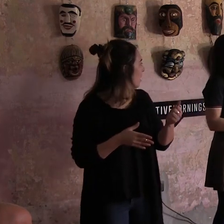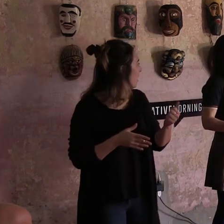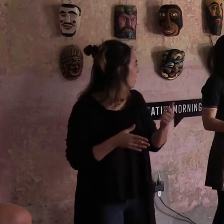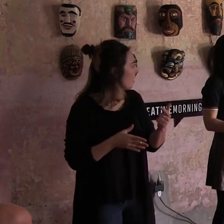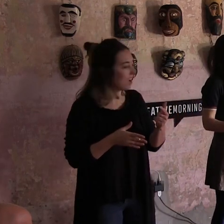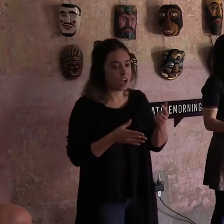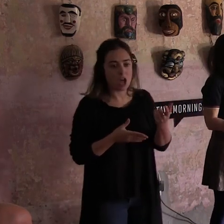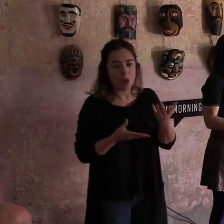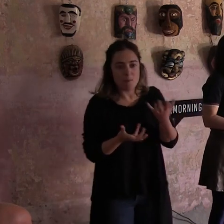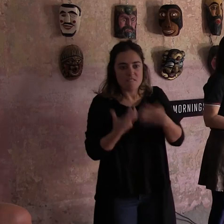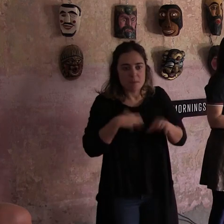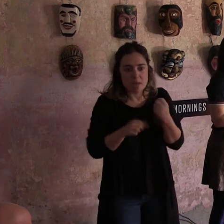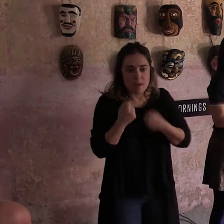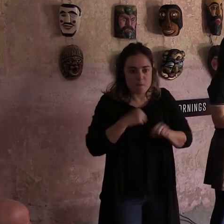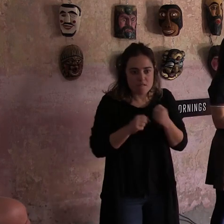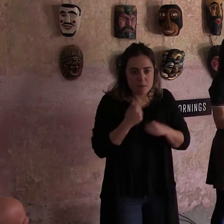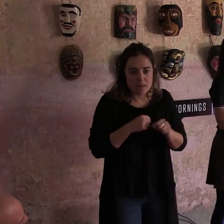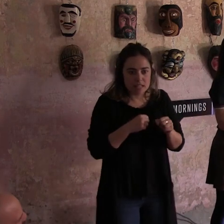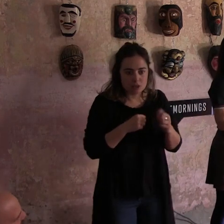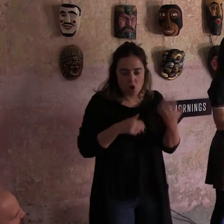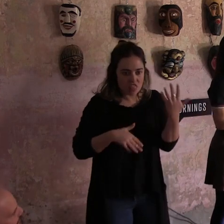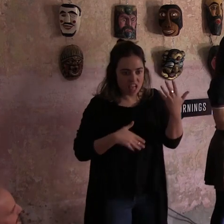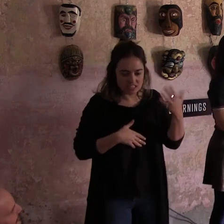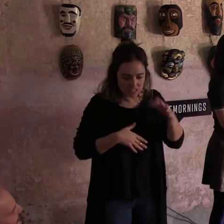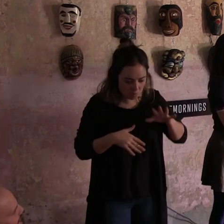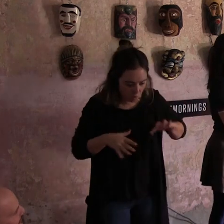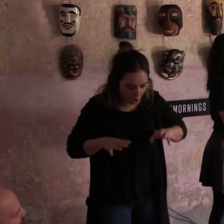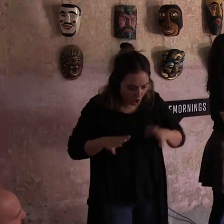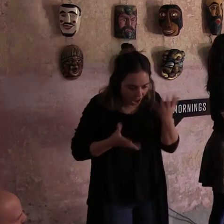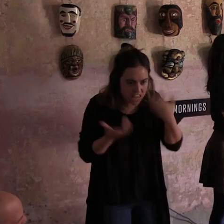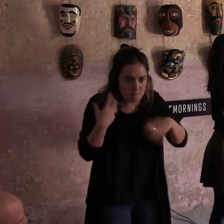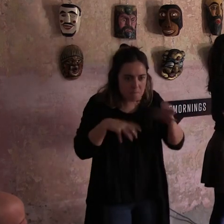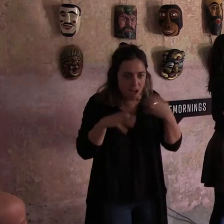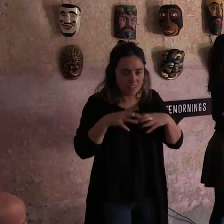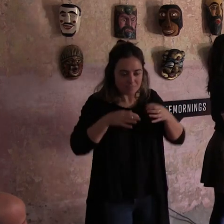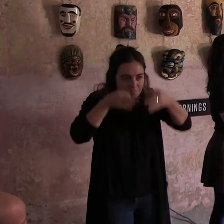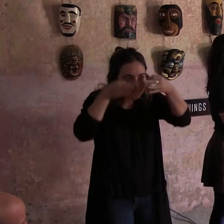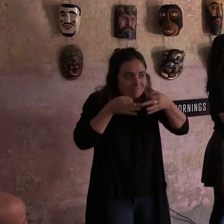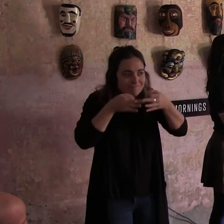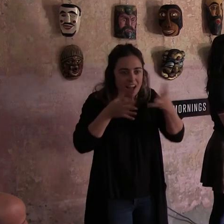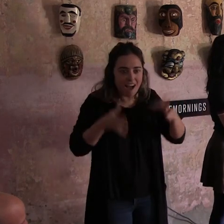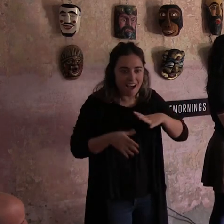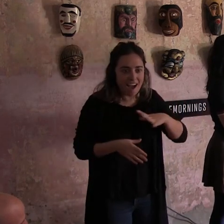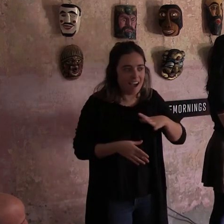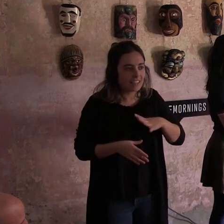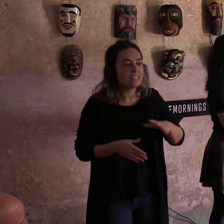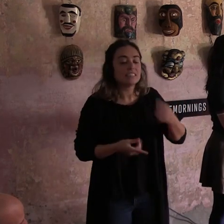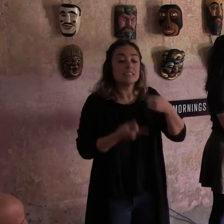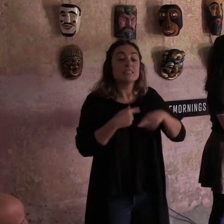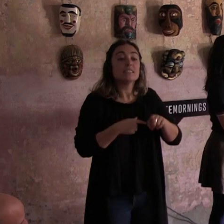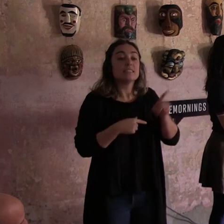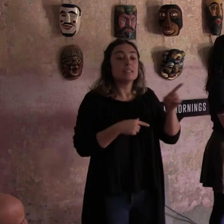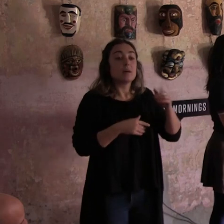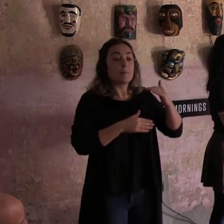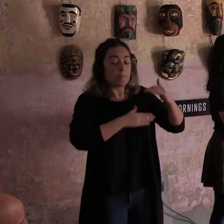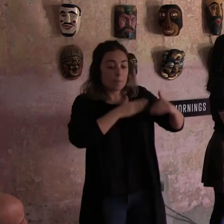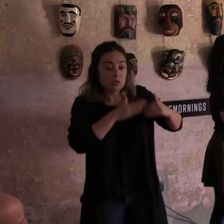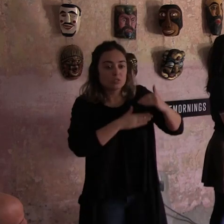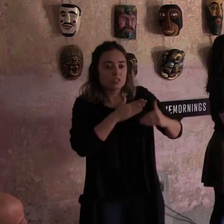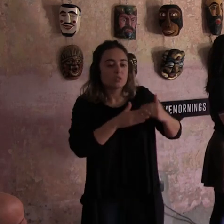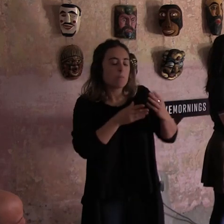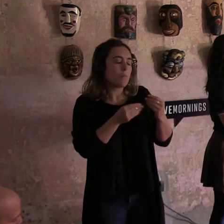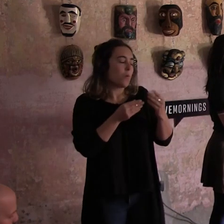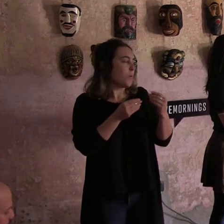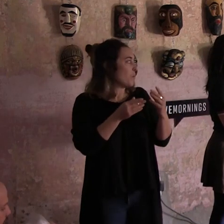No era una cosa que parecía una animación, y no, es una cosa que es real, es imponente. Y bueno, y este proceso fue